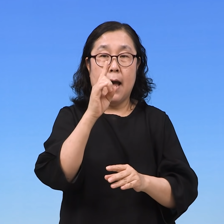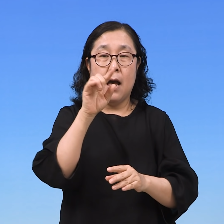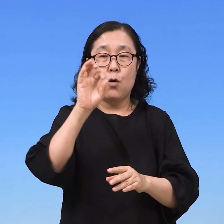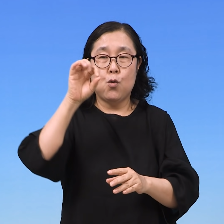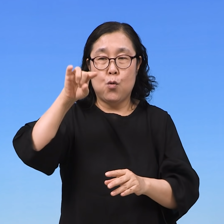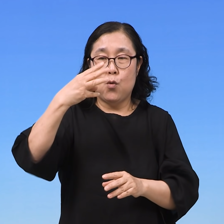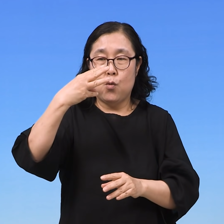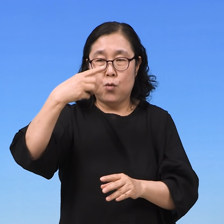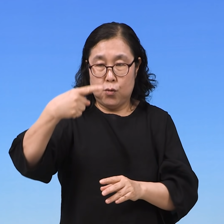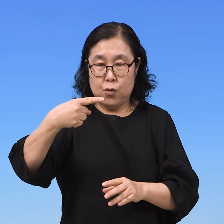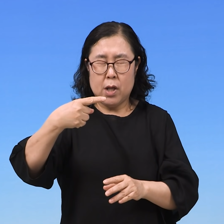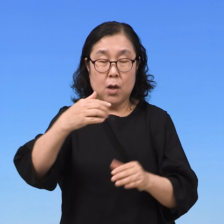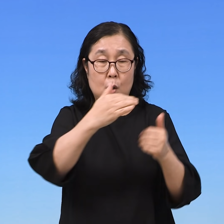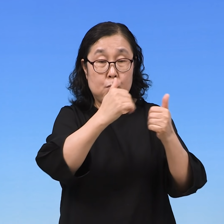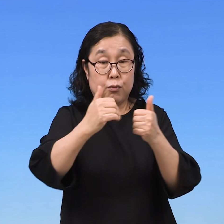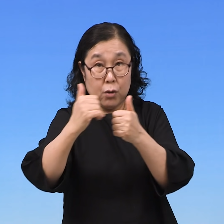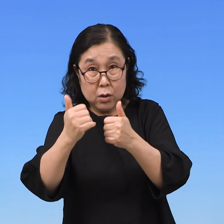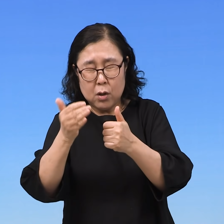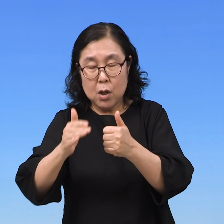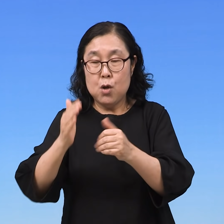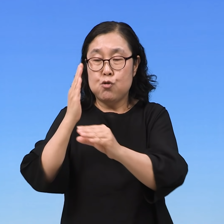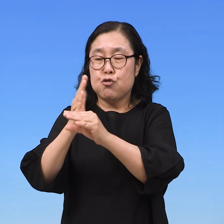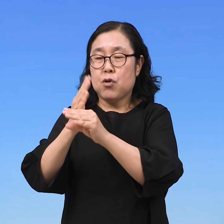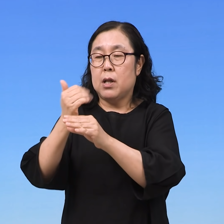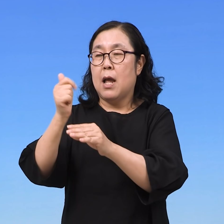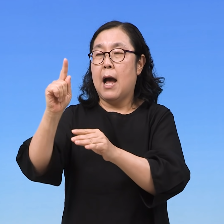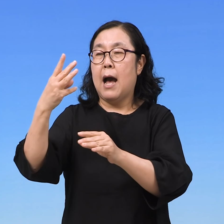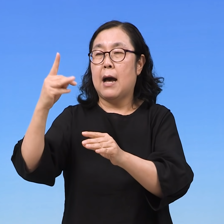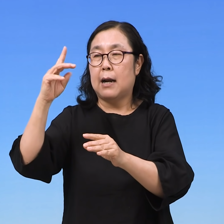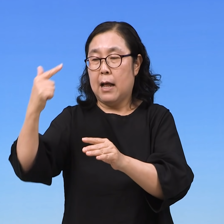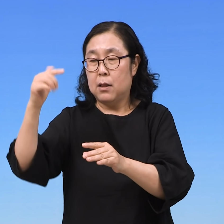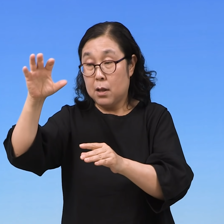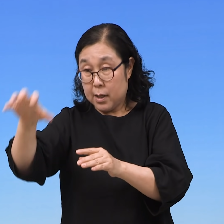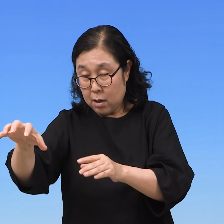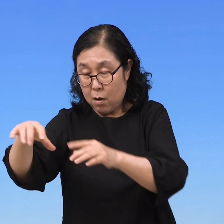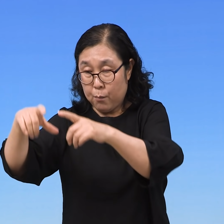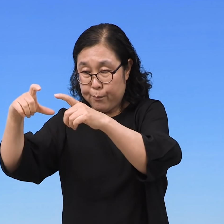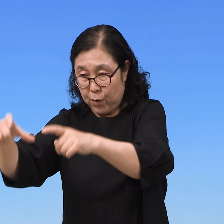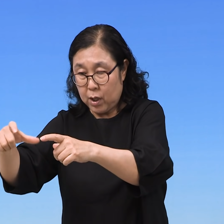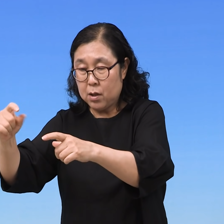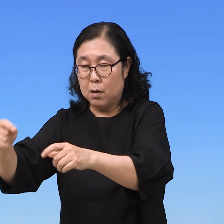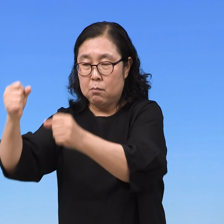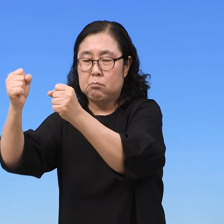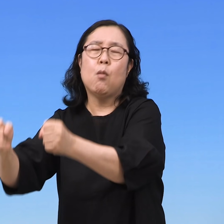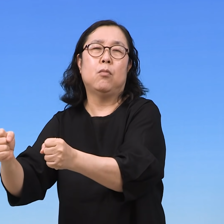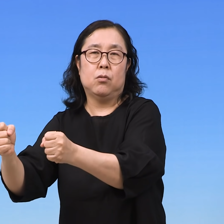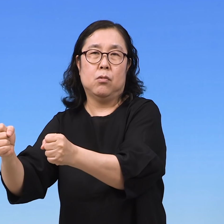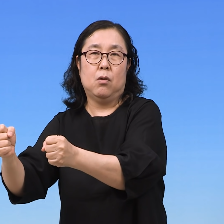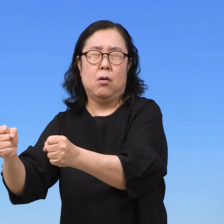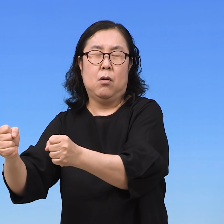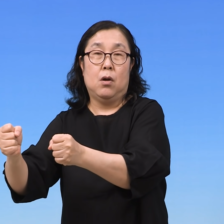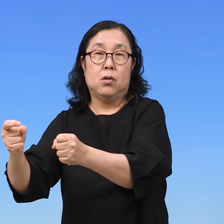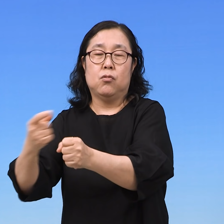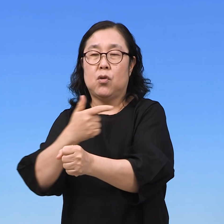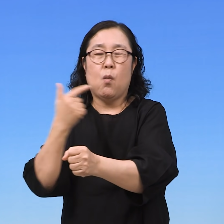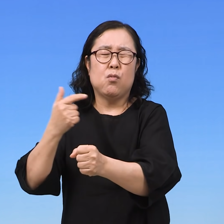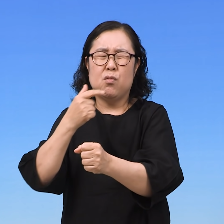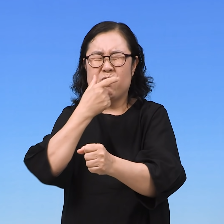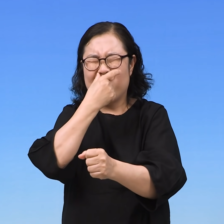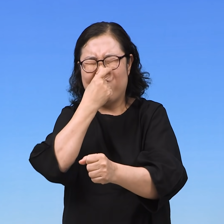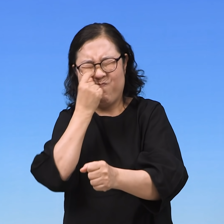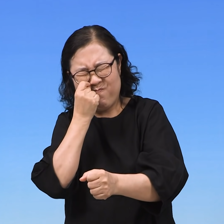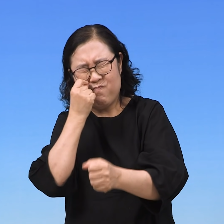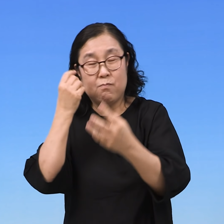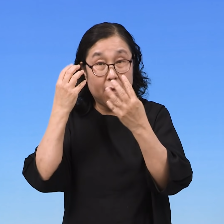이게 아브라함이에요. 이게 그냥 여러 가지로 미숙하고 부족했던 사람. 그래서 창세기